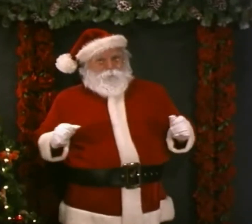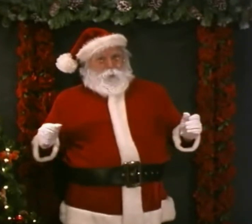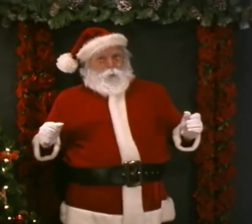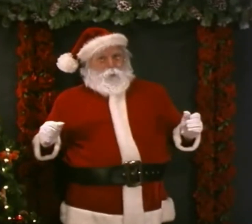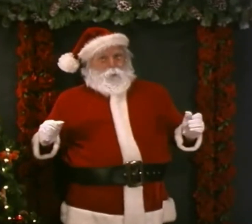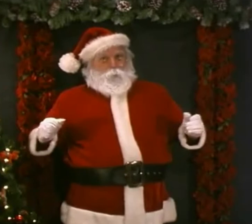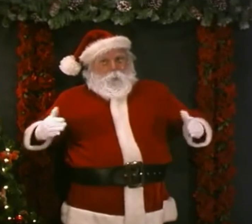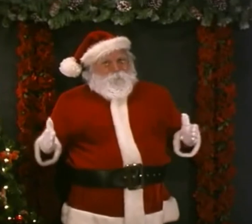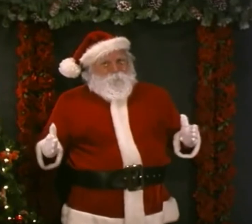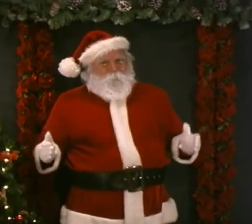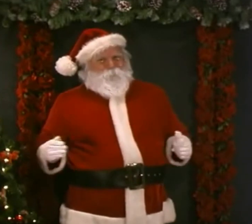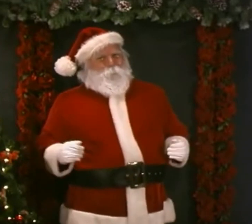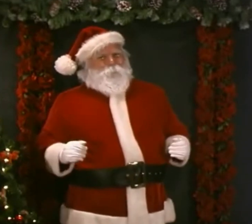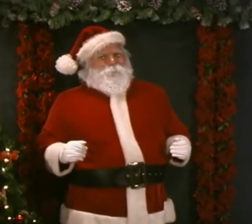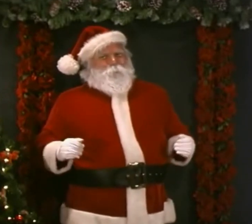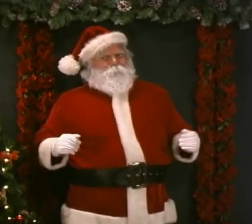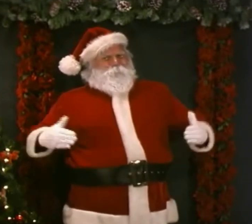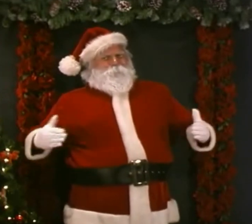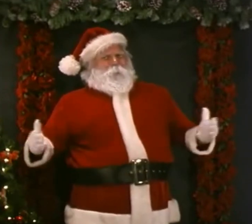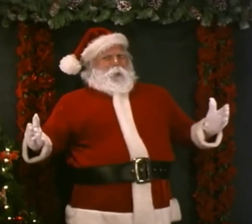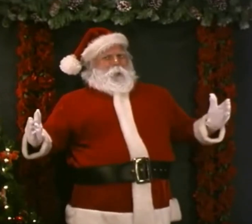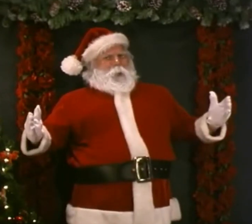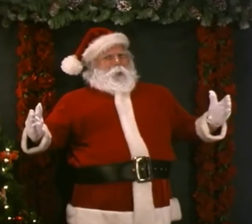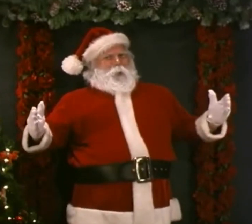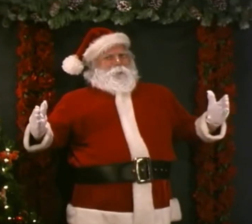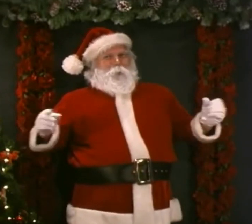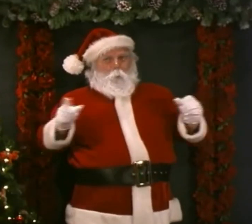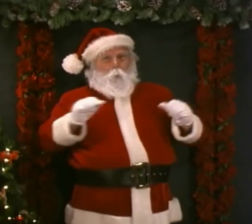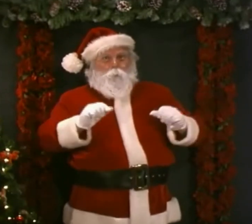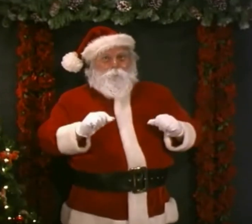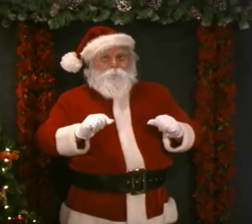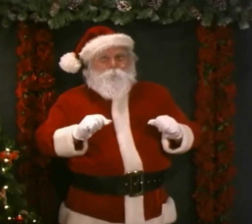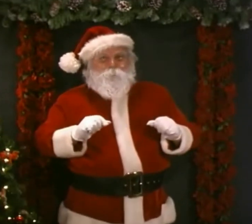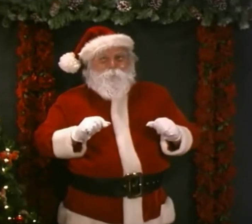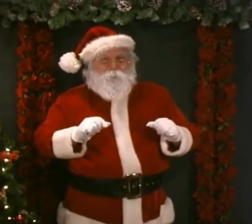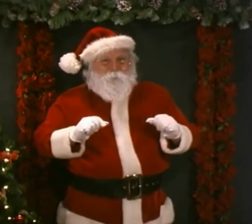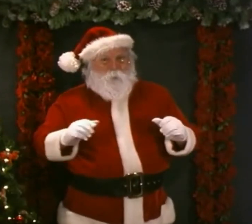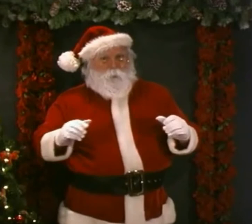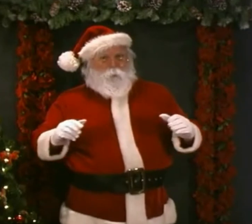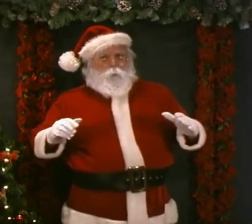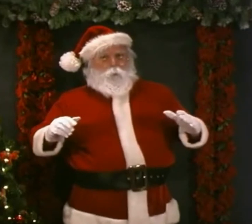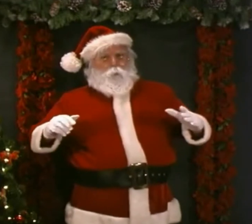Jingle Bell, vamos a forrar, hacer grandes bucaques, nos vamos a